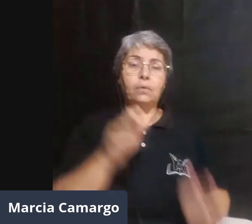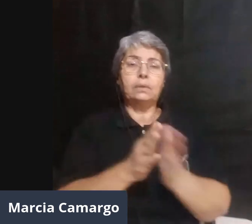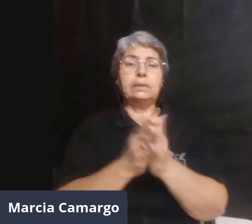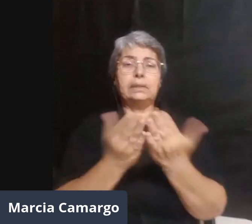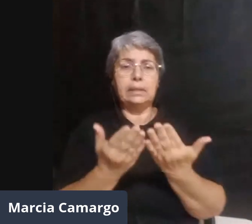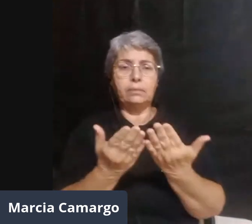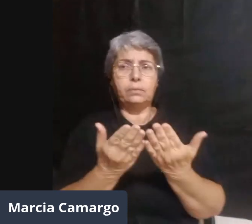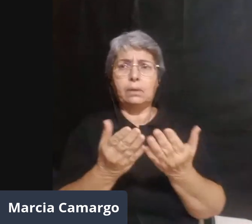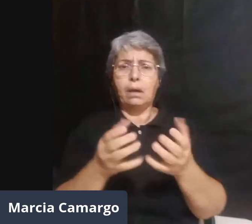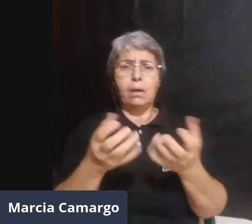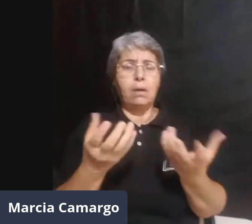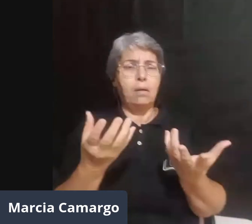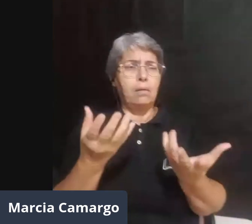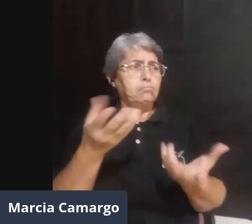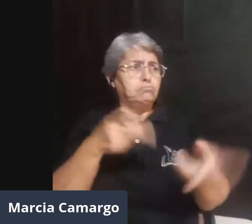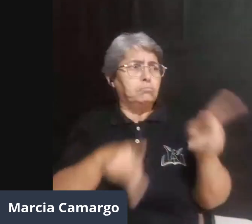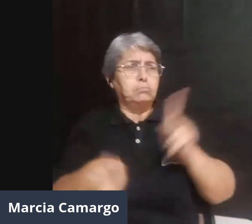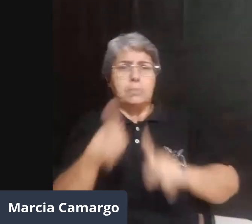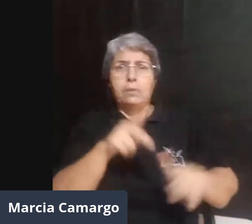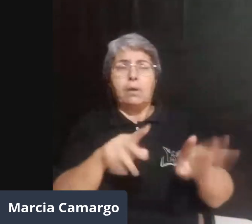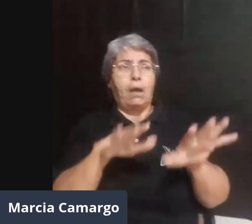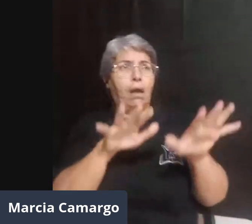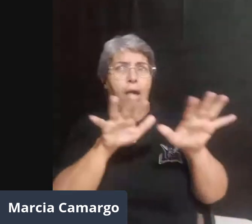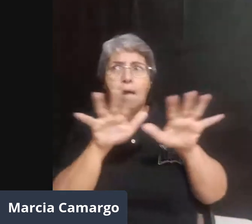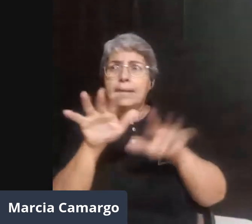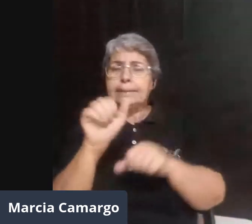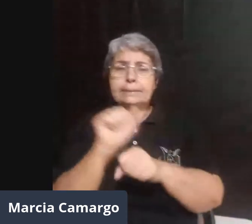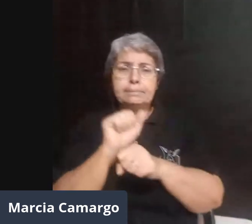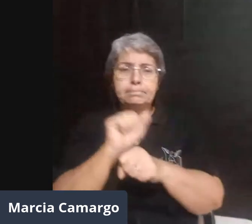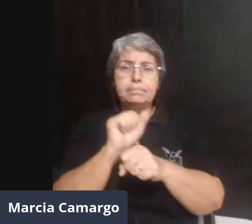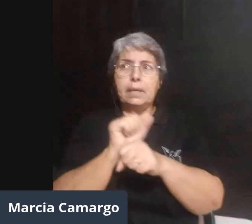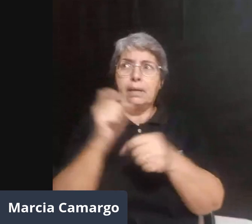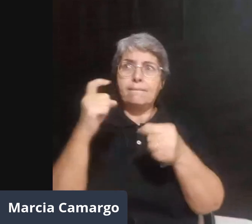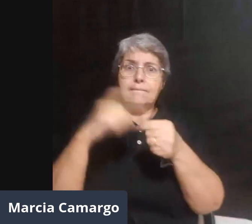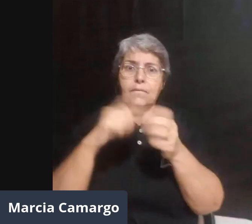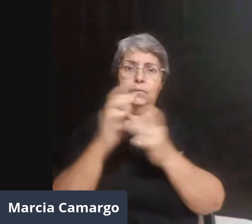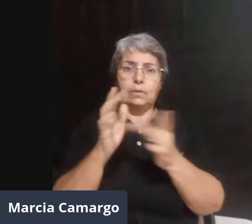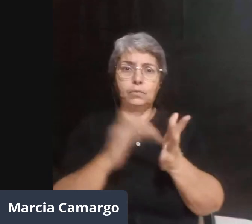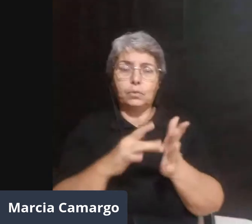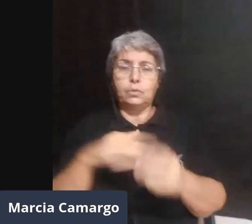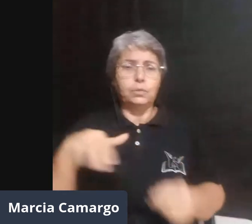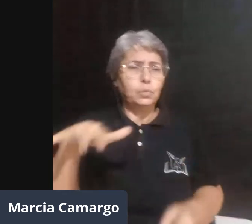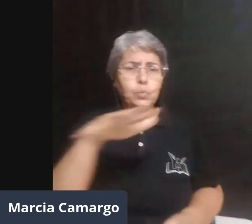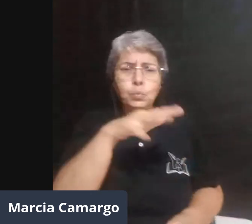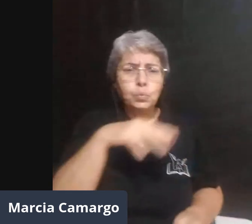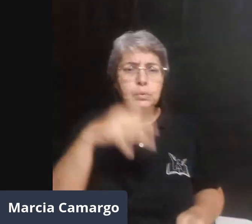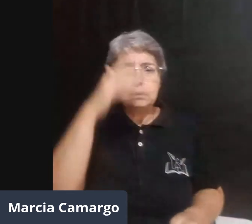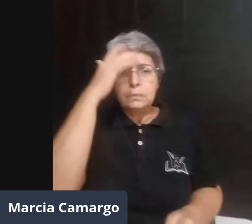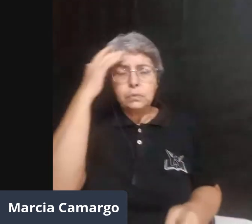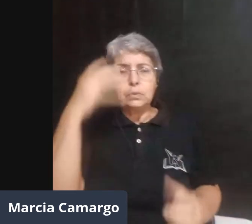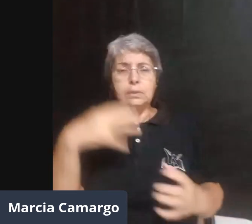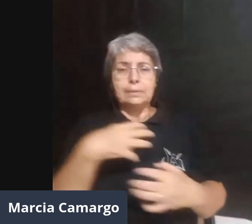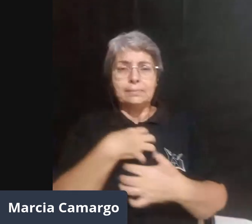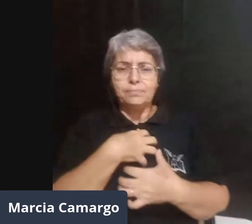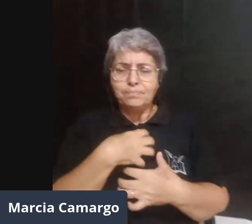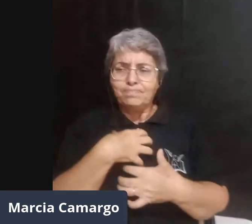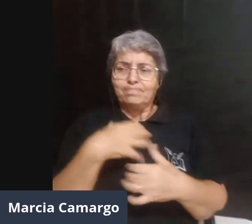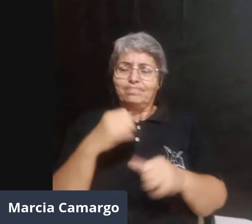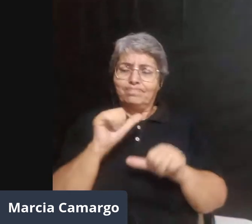expectante por esse momento. Houve uma comoção geral, contrição de alma, mudança de